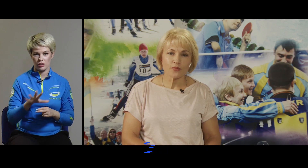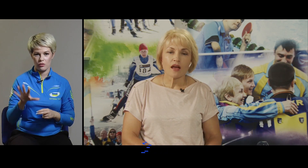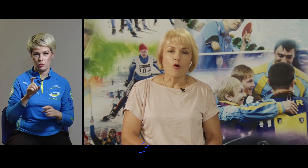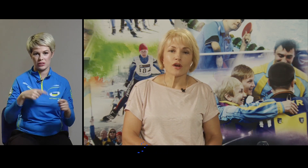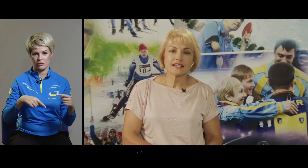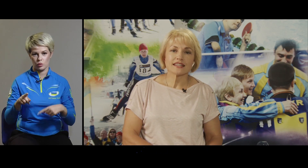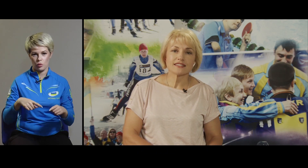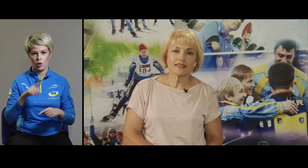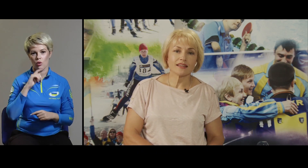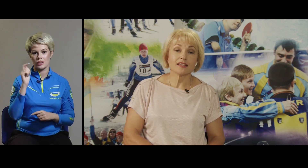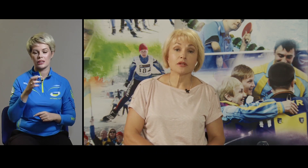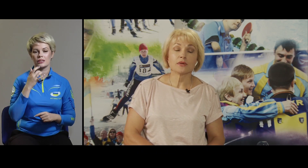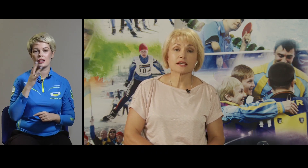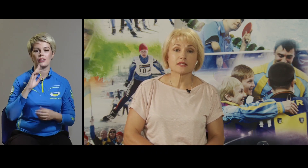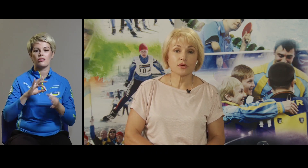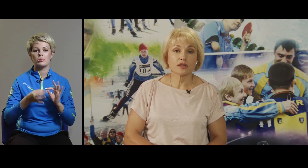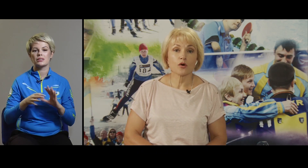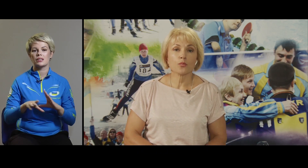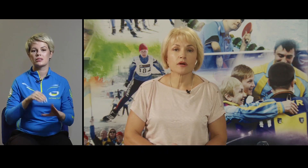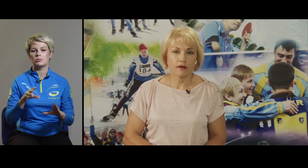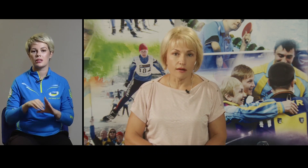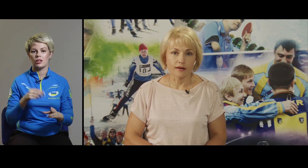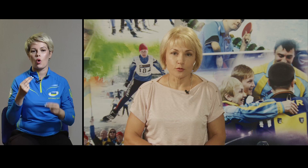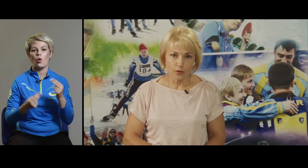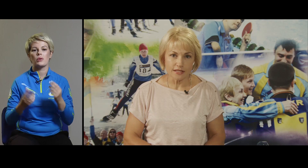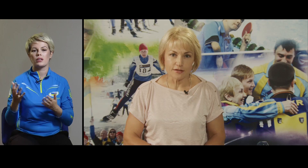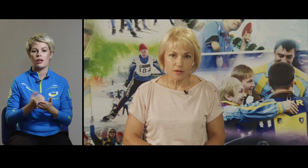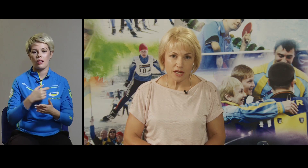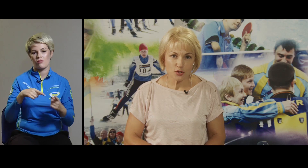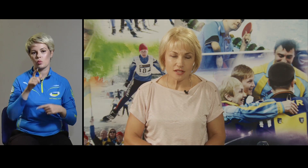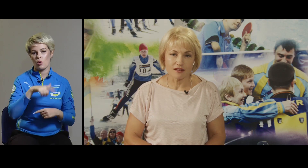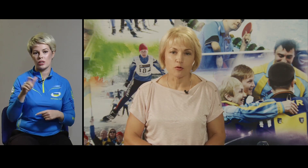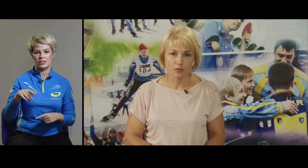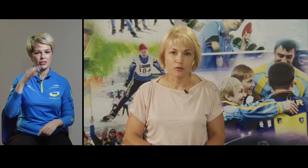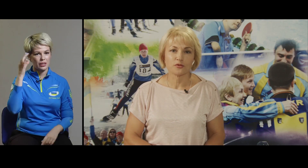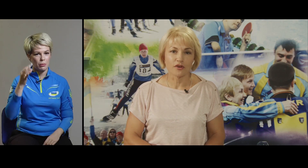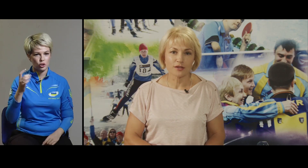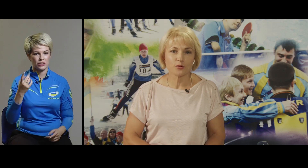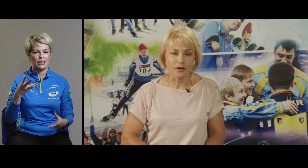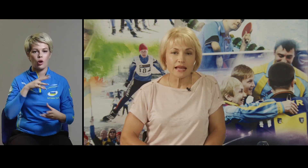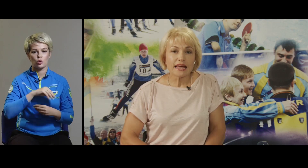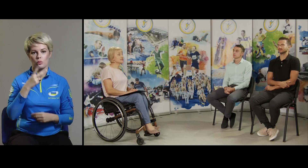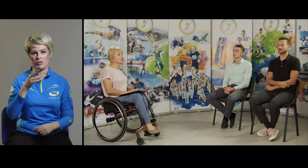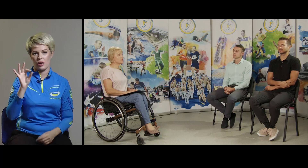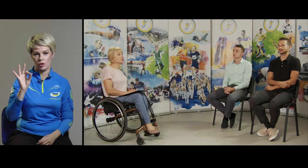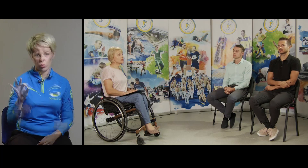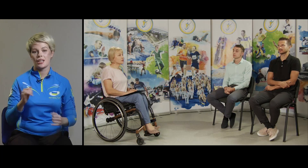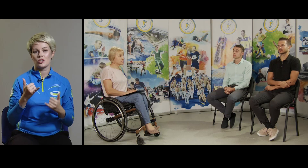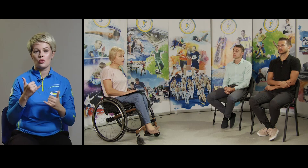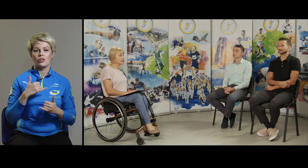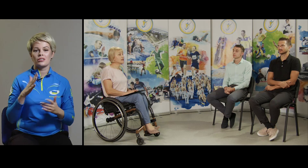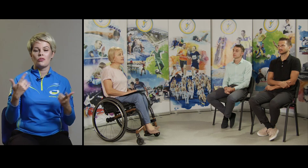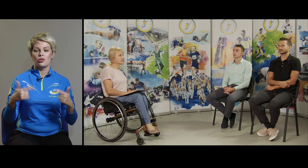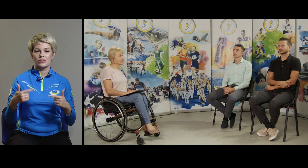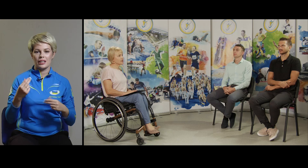футболу. Українська національна дефлімпійська збірна обіграла футболістів Німеччини з рахунком 2-0. І сьогодні у нас